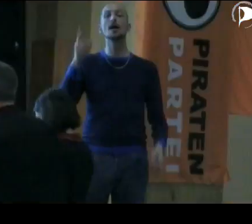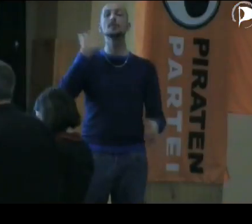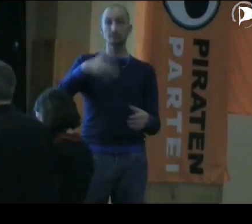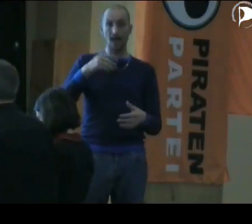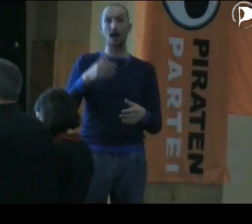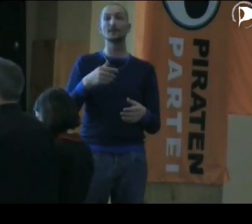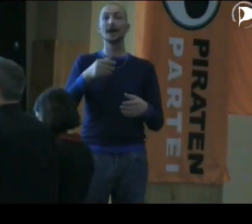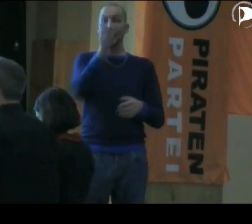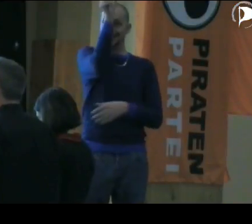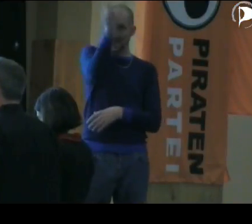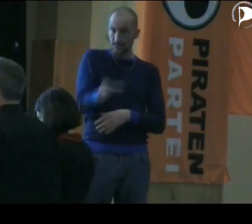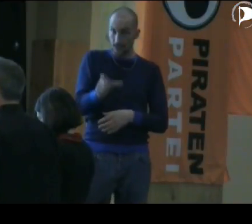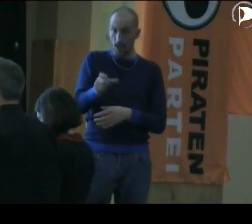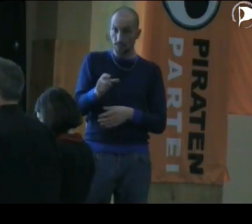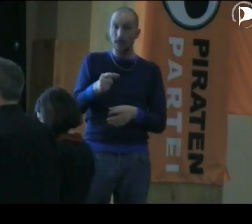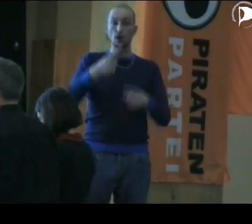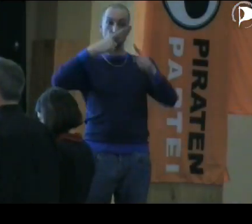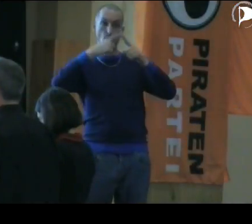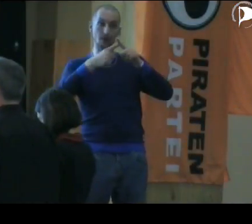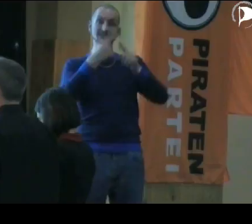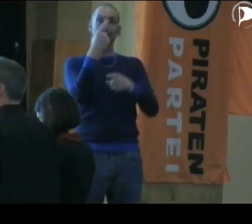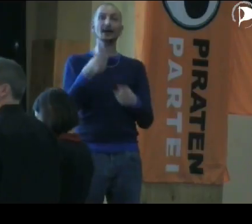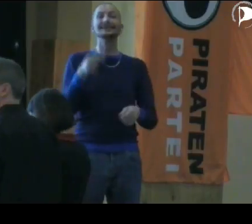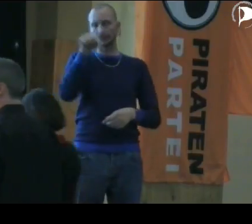gegenkandidaten kreuz machen